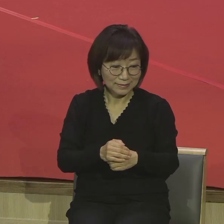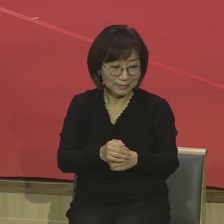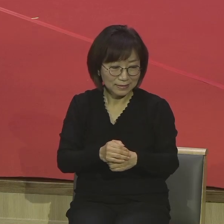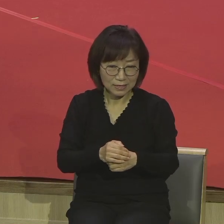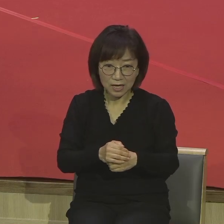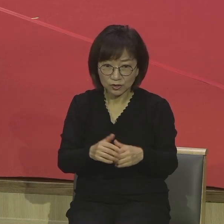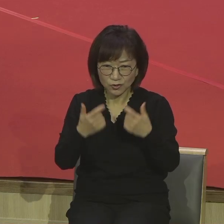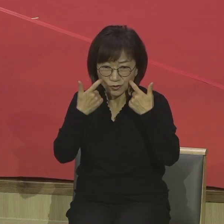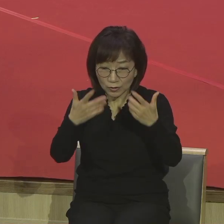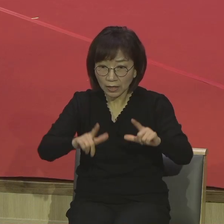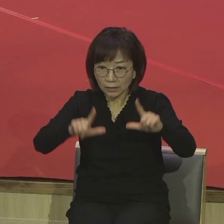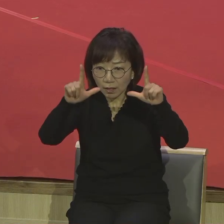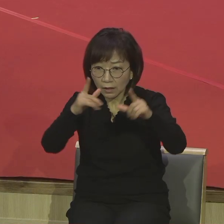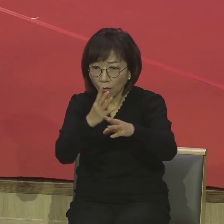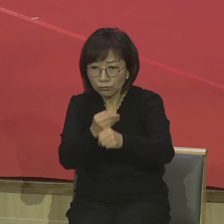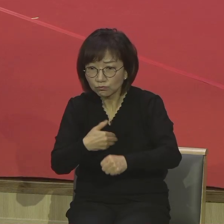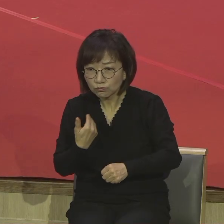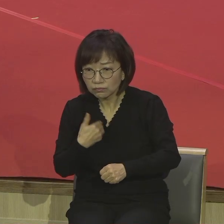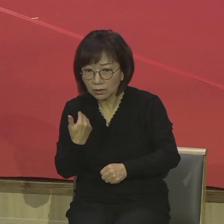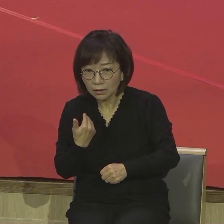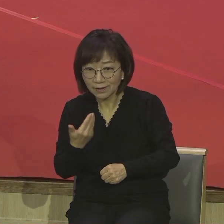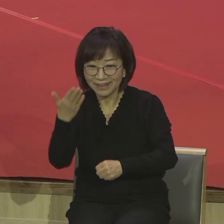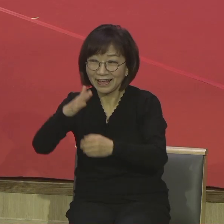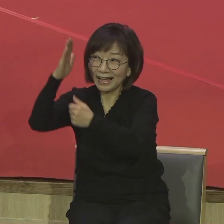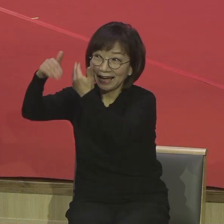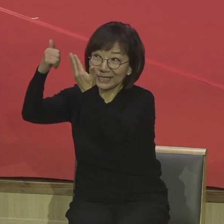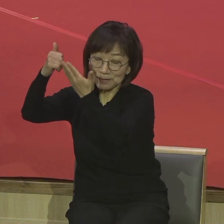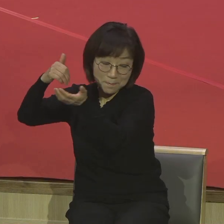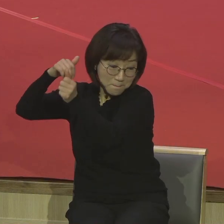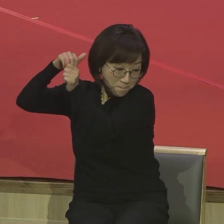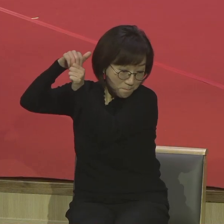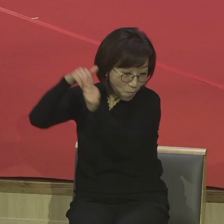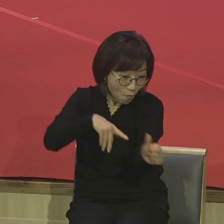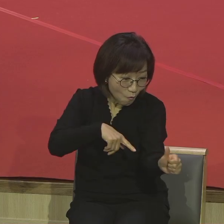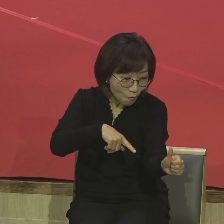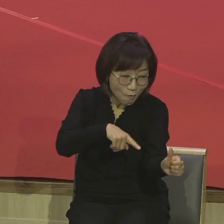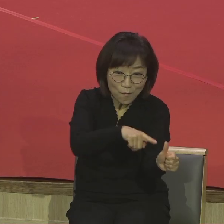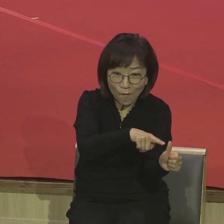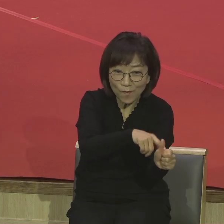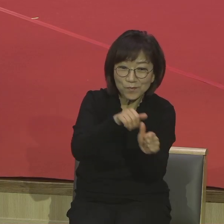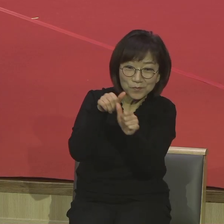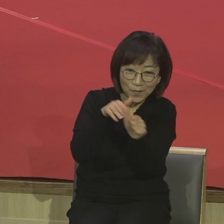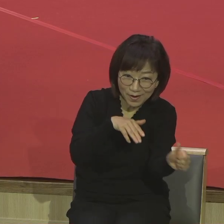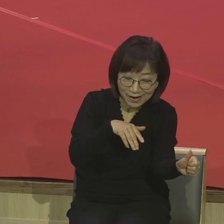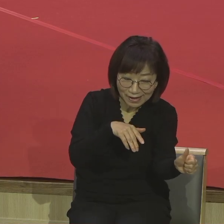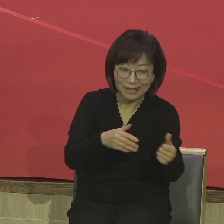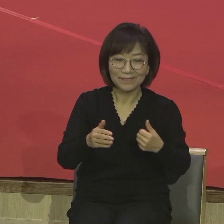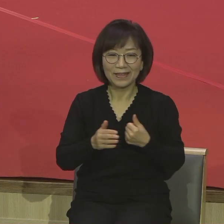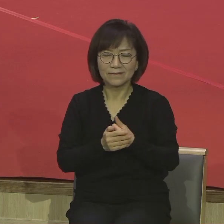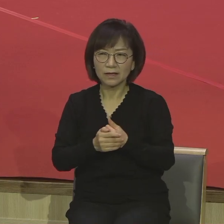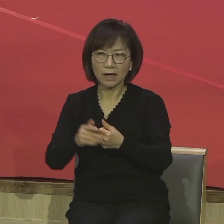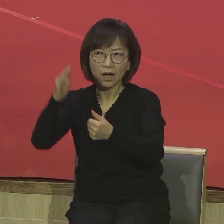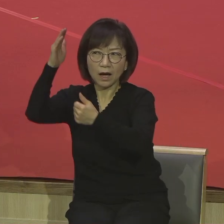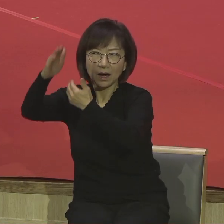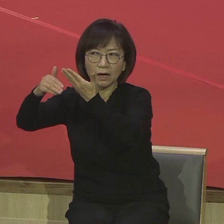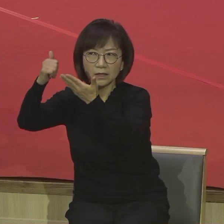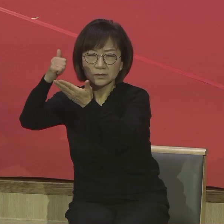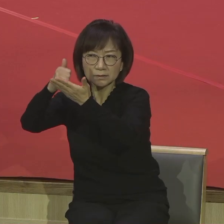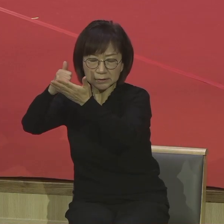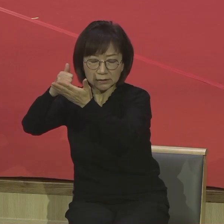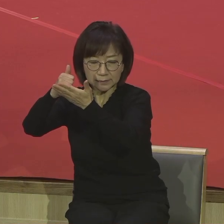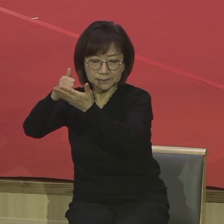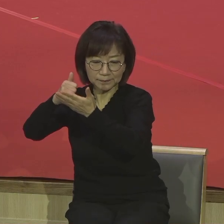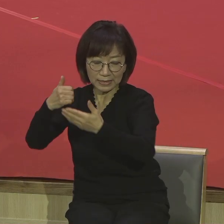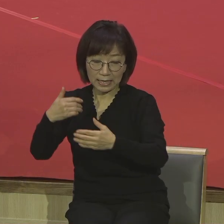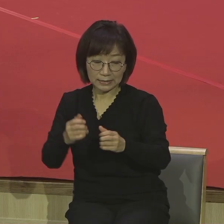정확한 날짜가 없지만은 오신 건 사실입니다. 그래서 성탄에 왜 하나님이 육신의 옷을 입고